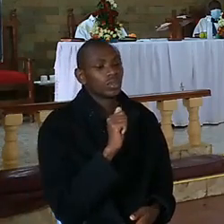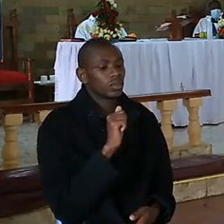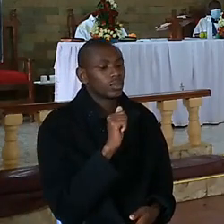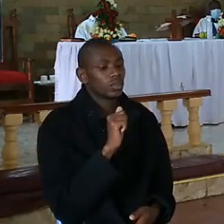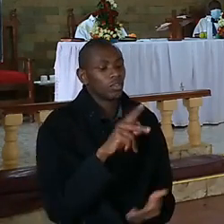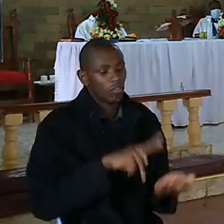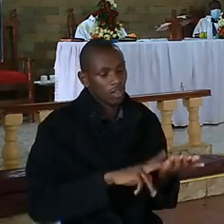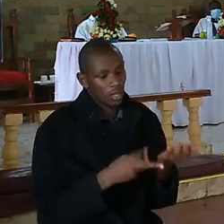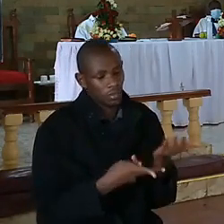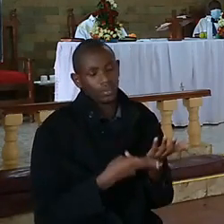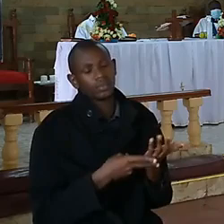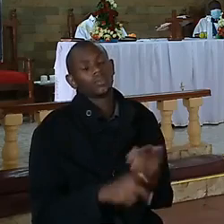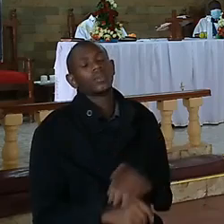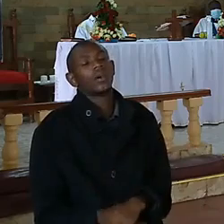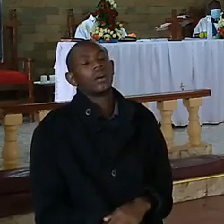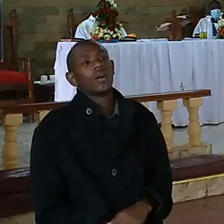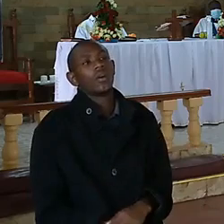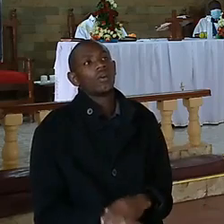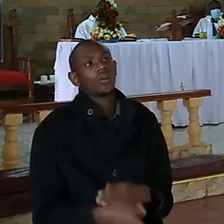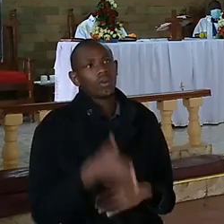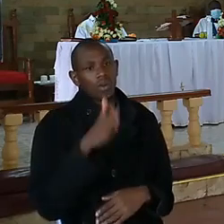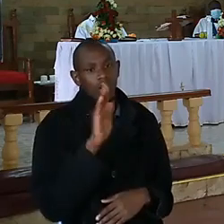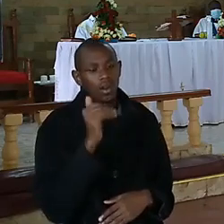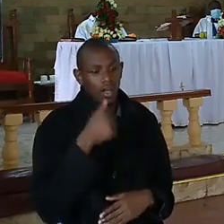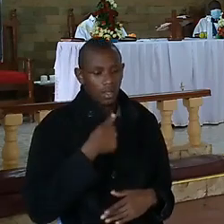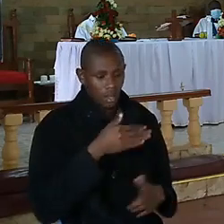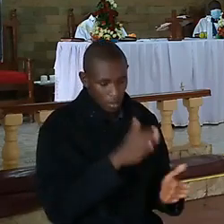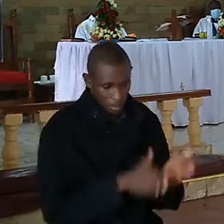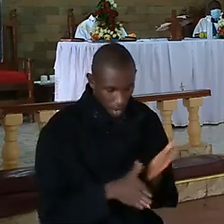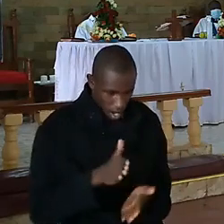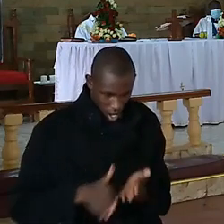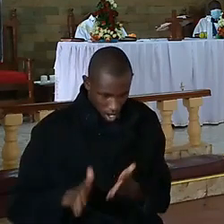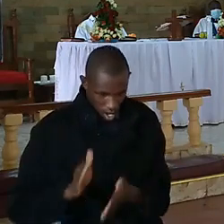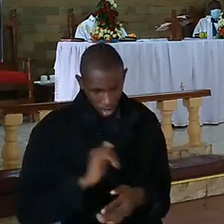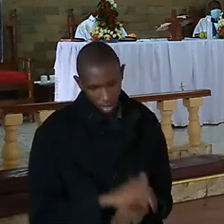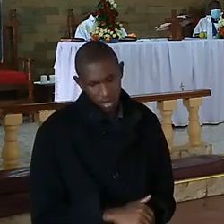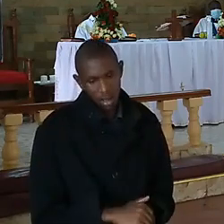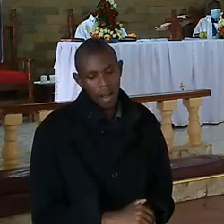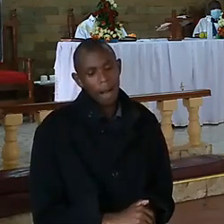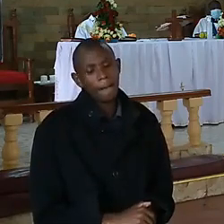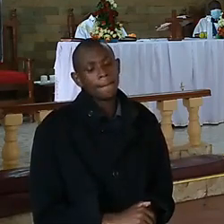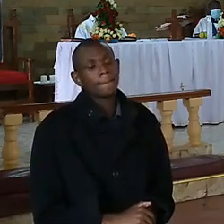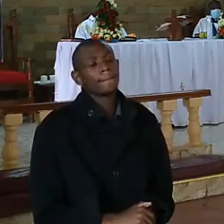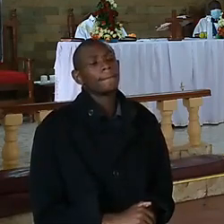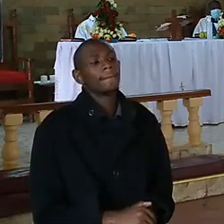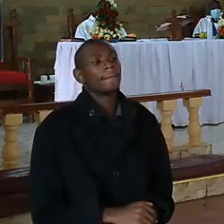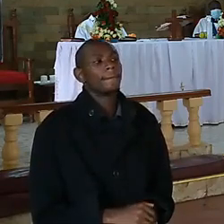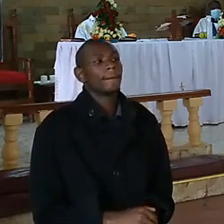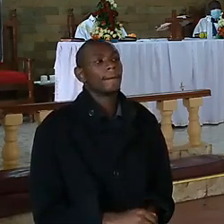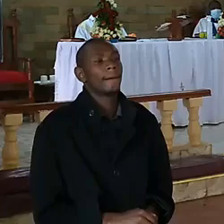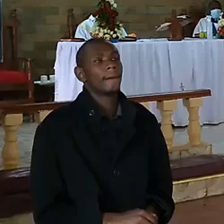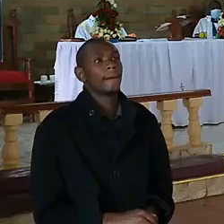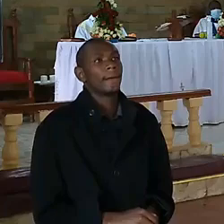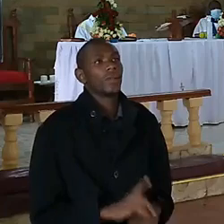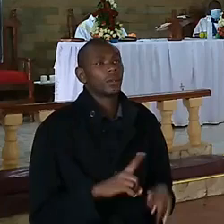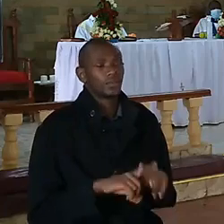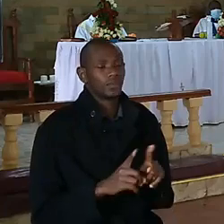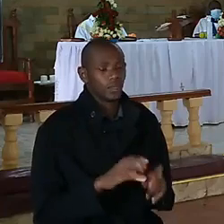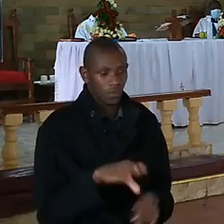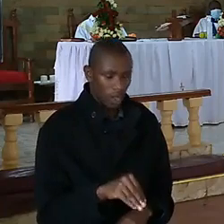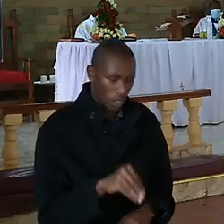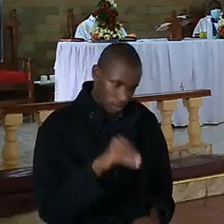ona mangiratanyire ngai ari ona mufango na ona ndamatigite na no ari uri arenda kuhingia nao no tukoretwo ho